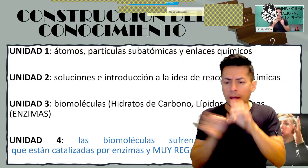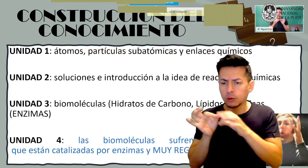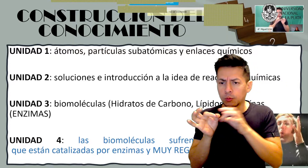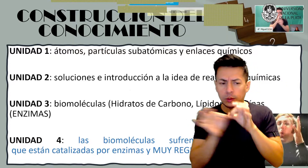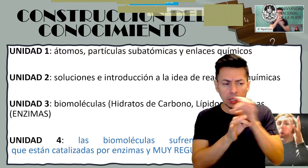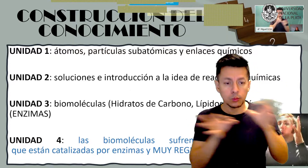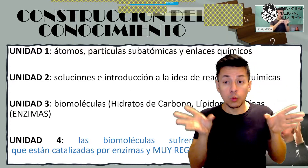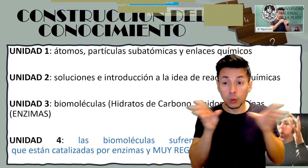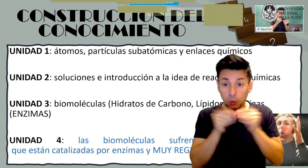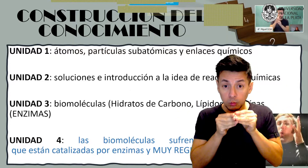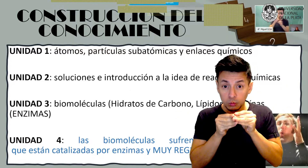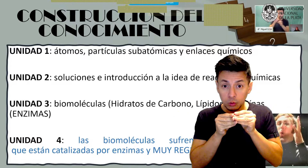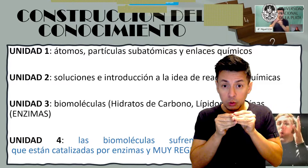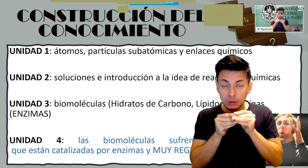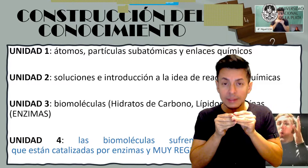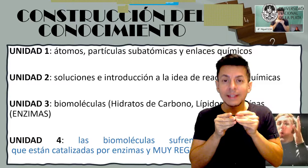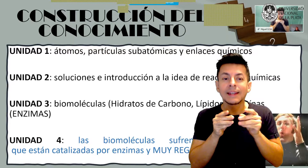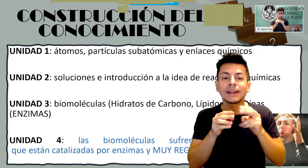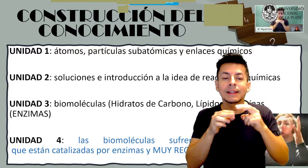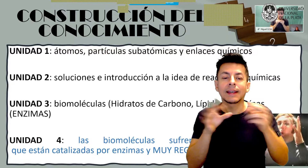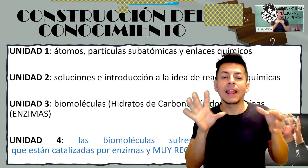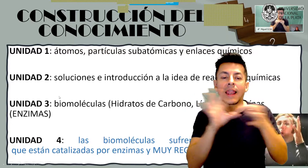a través de enlaces químicos.